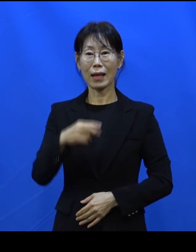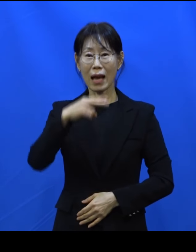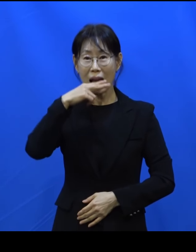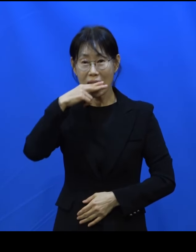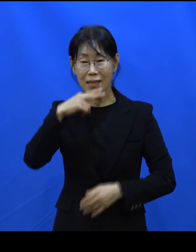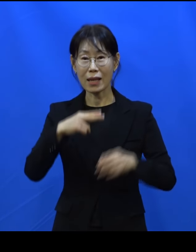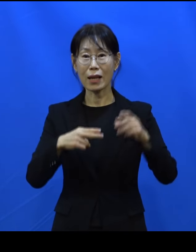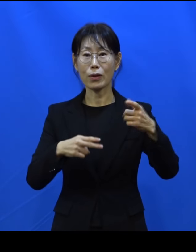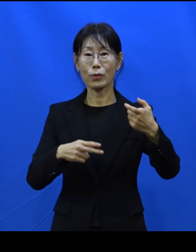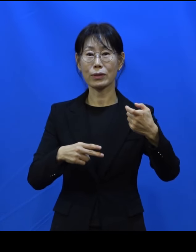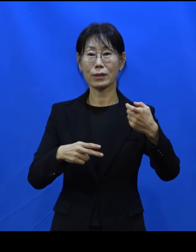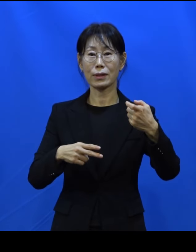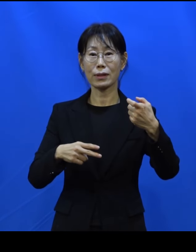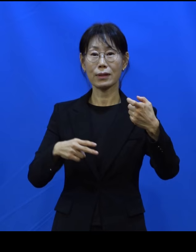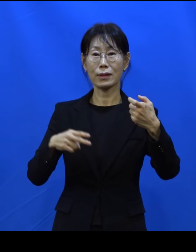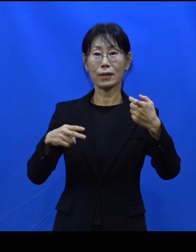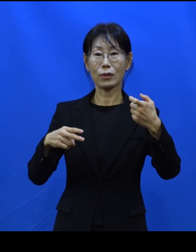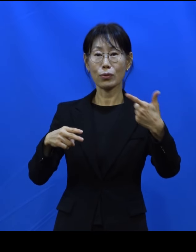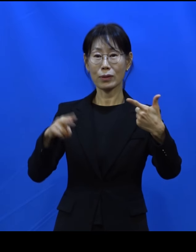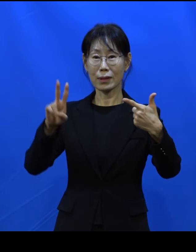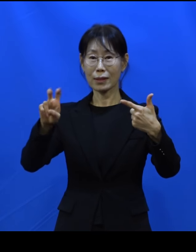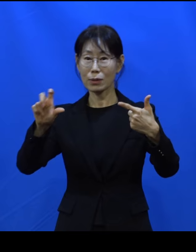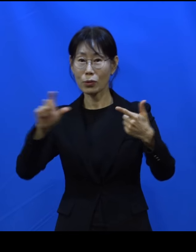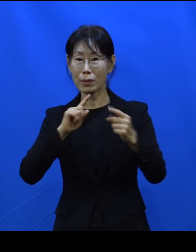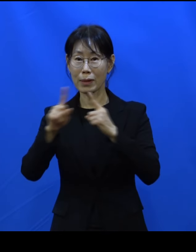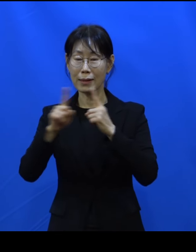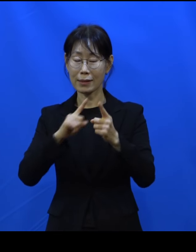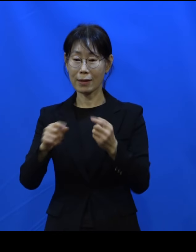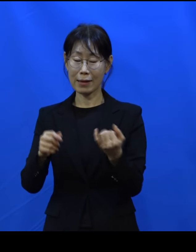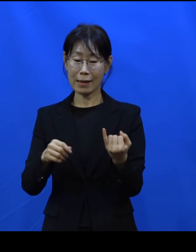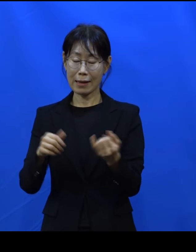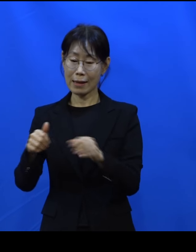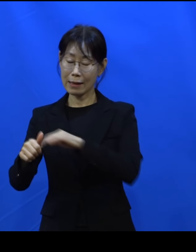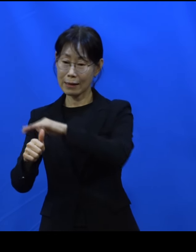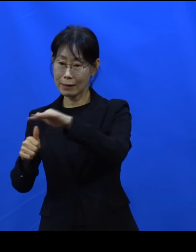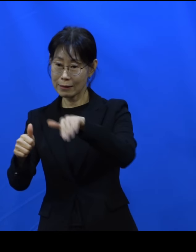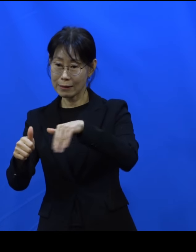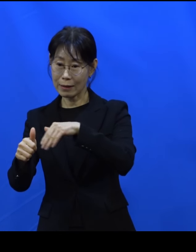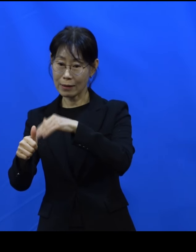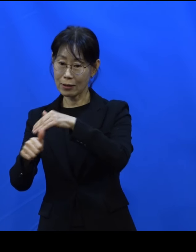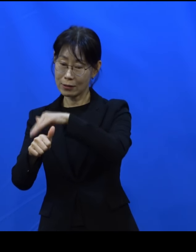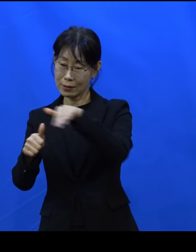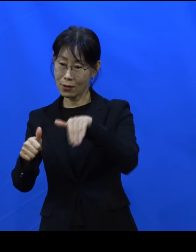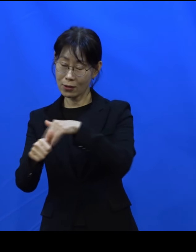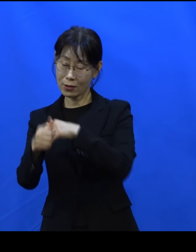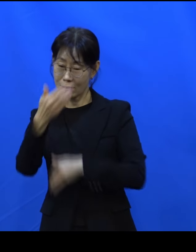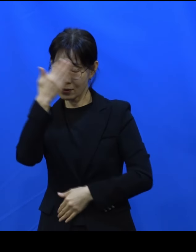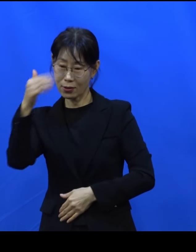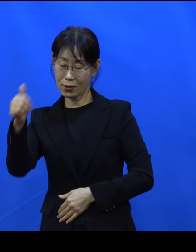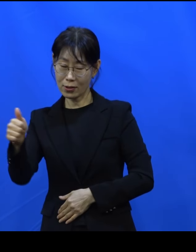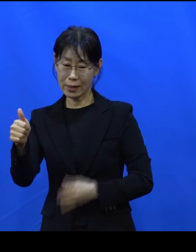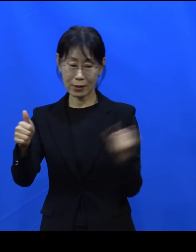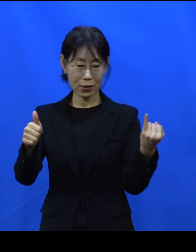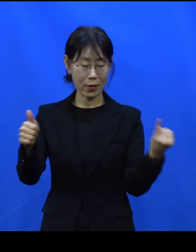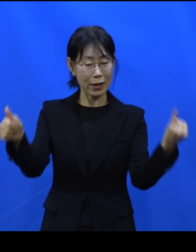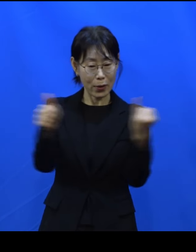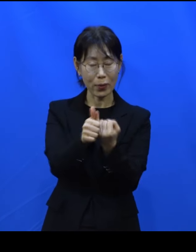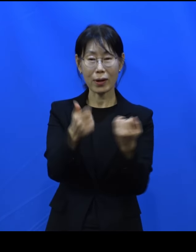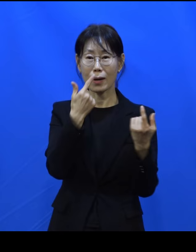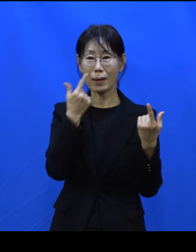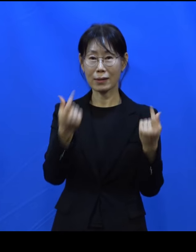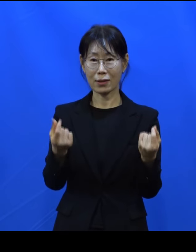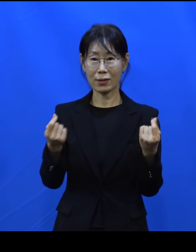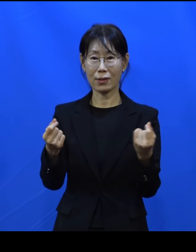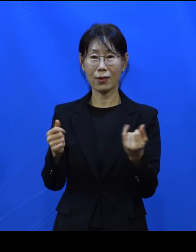6절 5절을 보면 마치 청년이 처녀와 결혼을 함같이 내 아들들이 너를 취하겠고